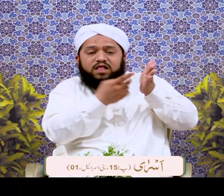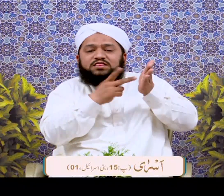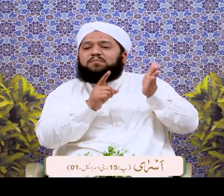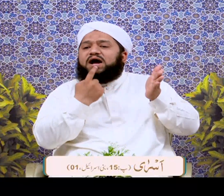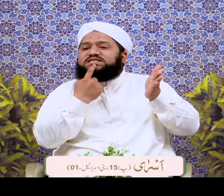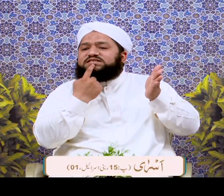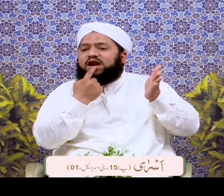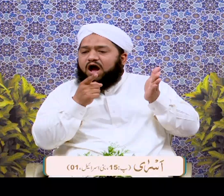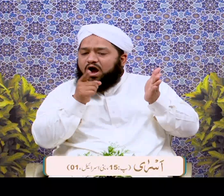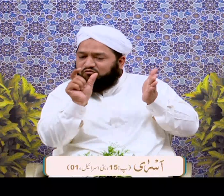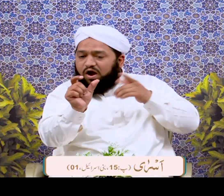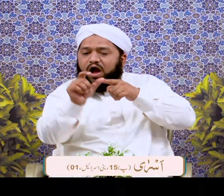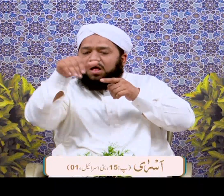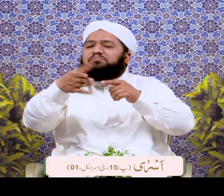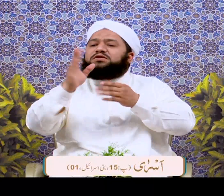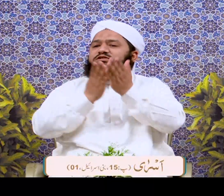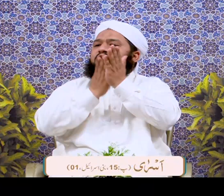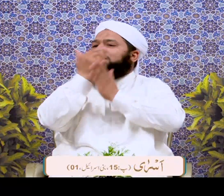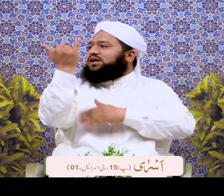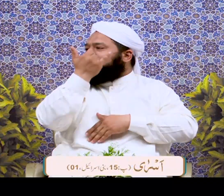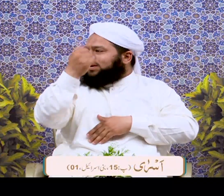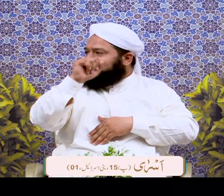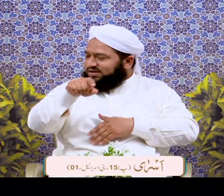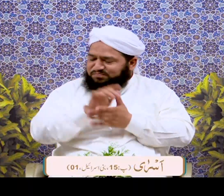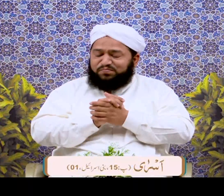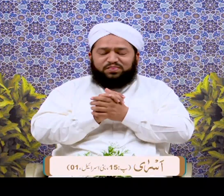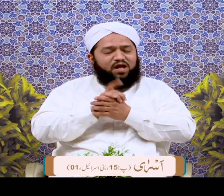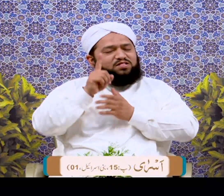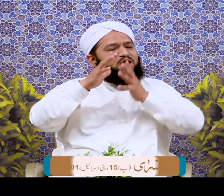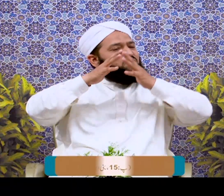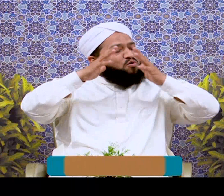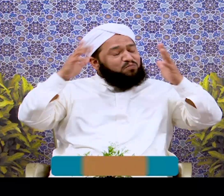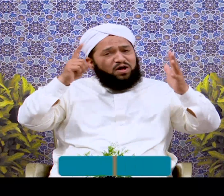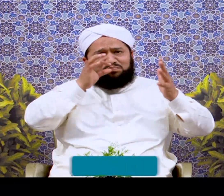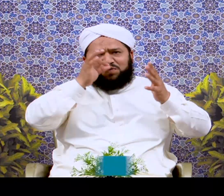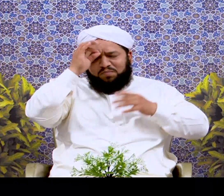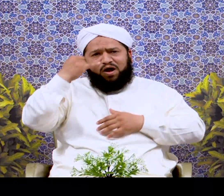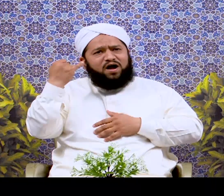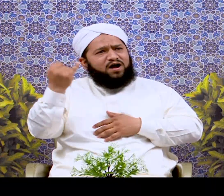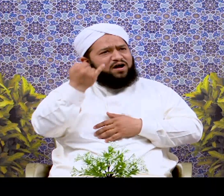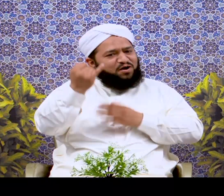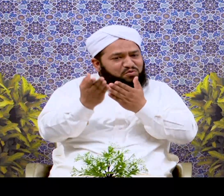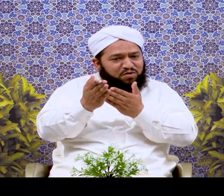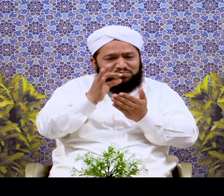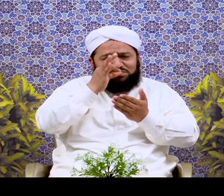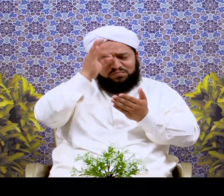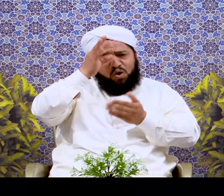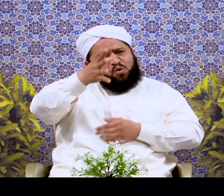اسرا استعمال ہوا جو سیر سے بنا ہے۔ اللہ اکبر، جب سیر کا یہ عالم ہے تو تیز رفتاری سے سفر کا عالم